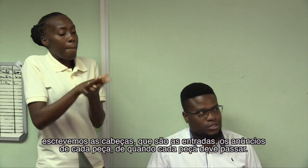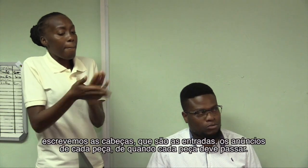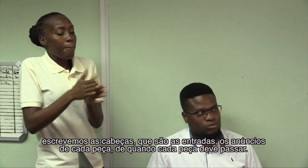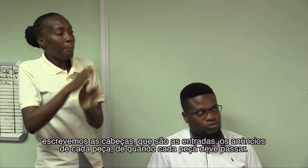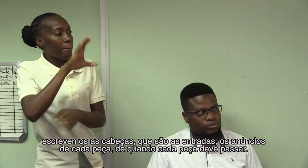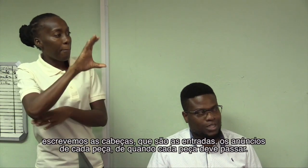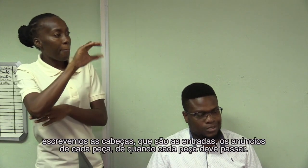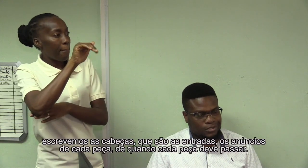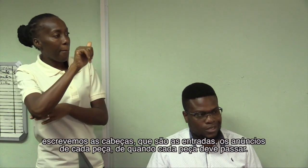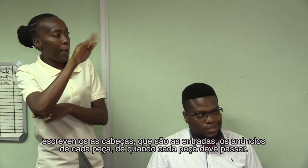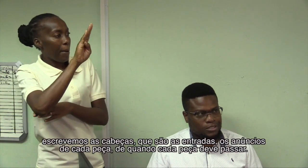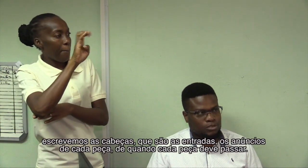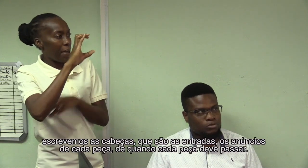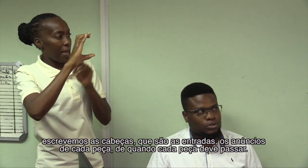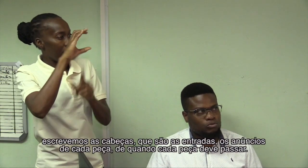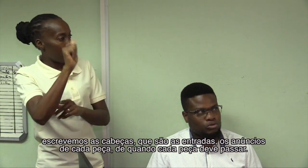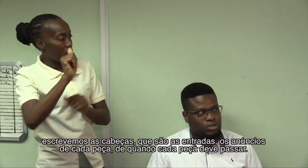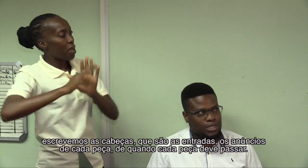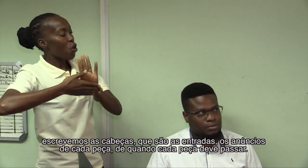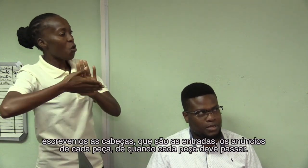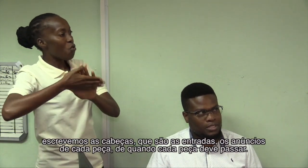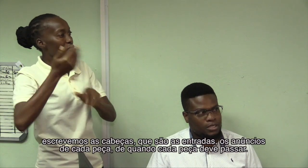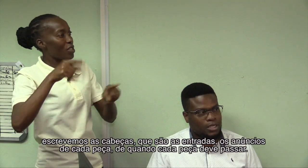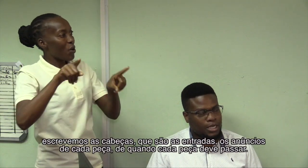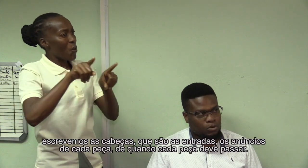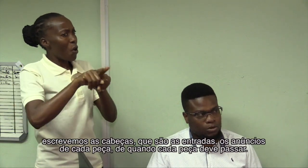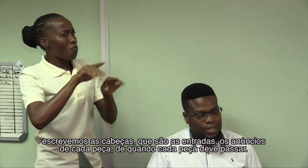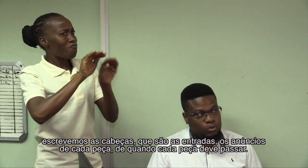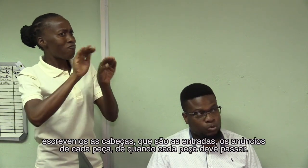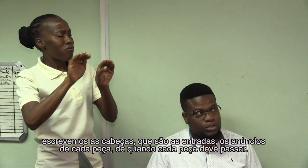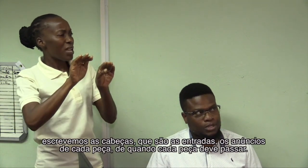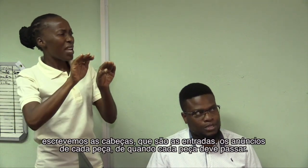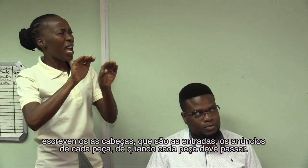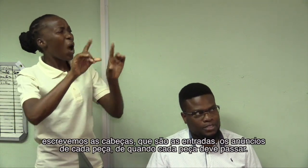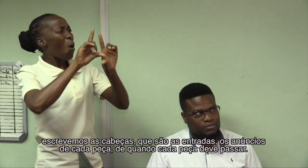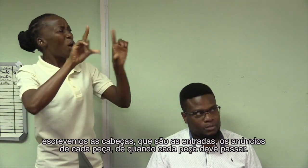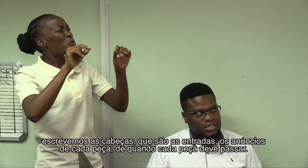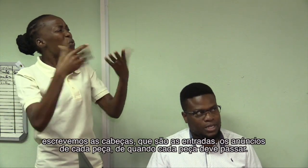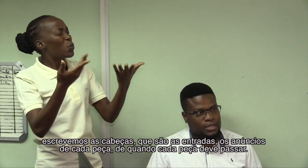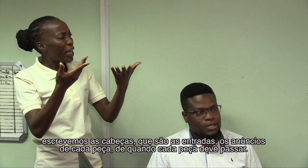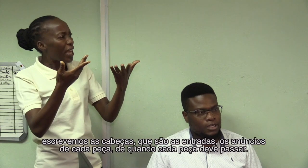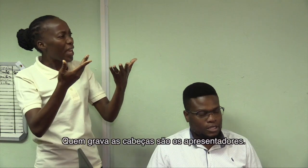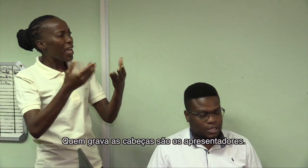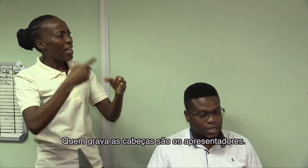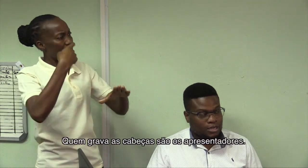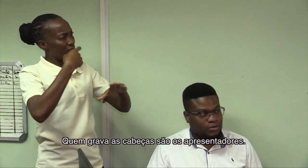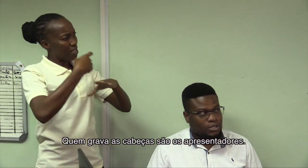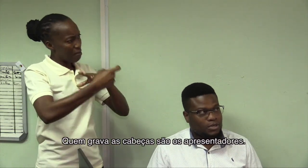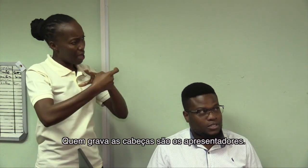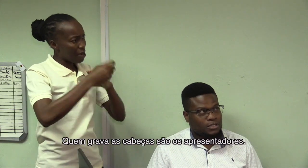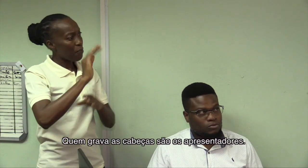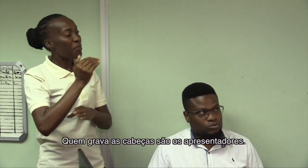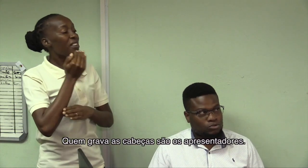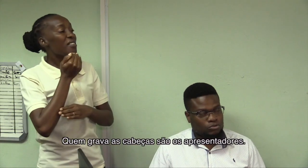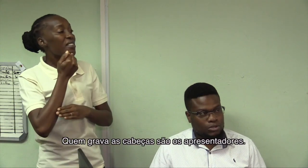que são as entradas, são o anúncio de cada peça, em que momento cada peça vai passar. E quem grava as cabeças são os